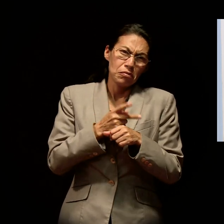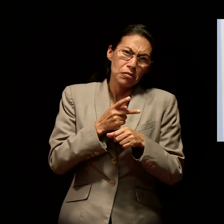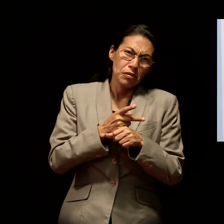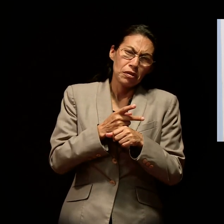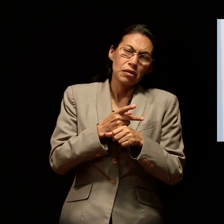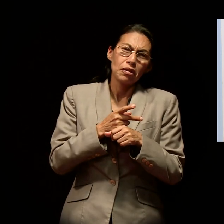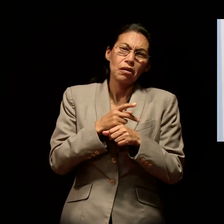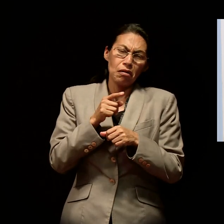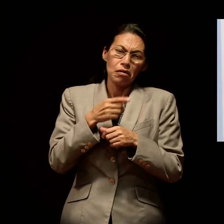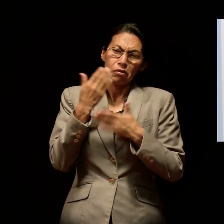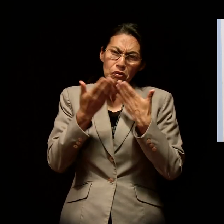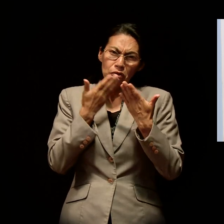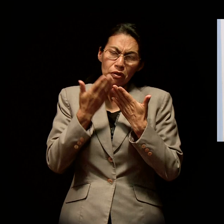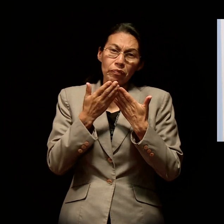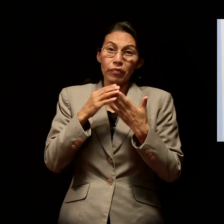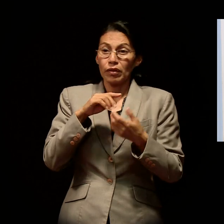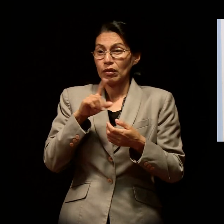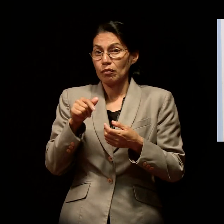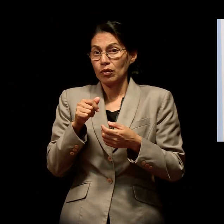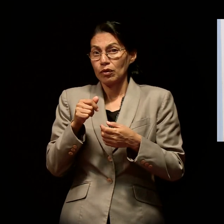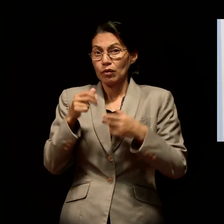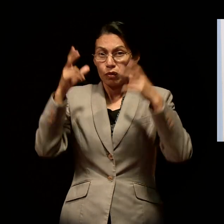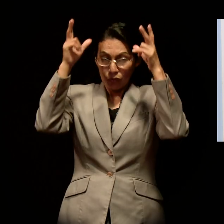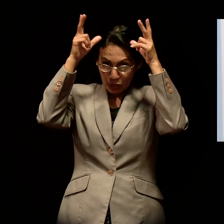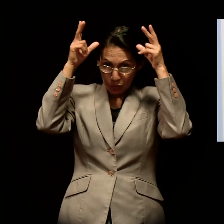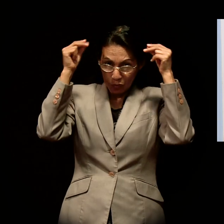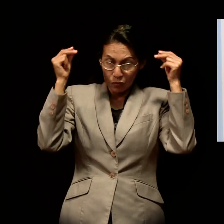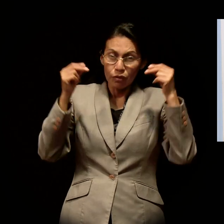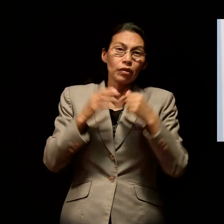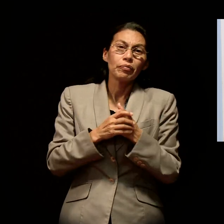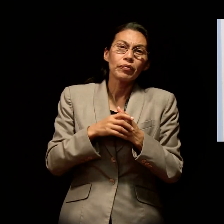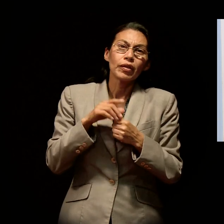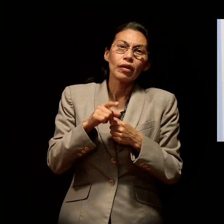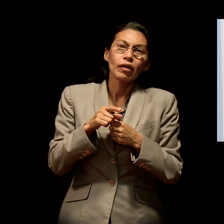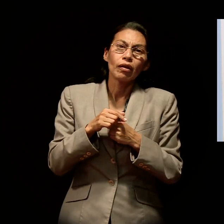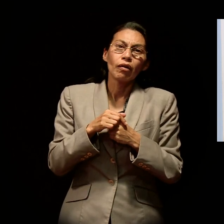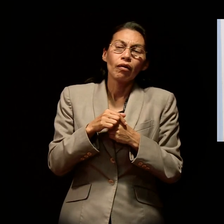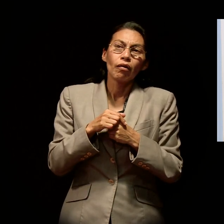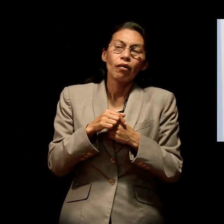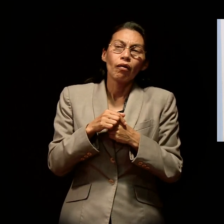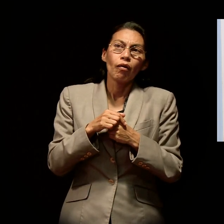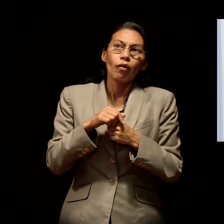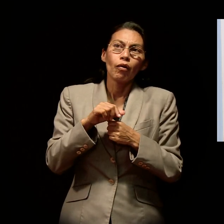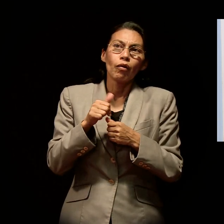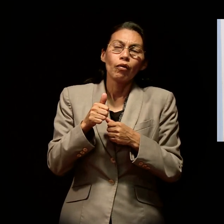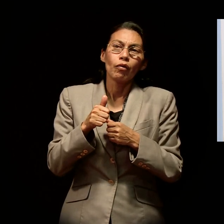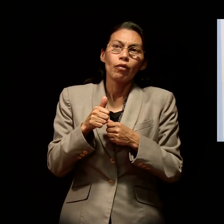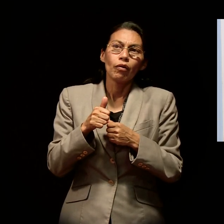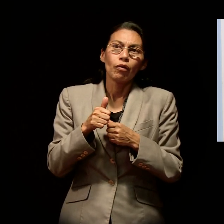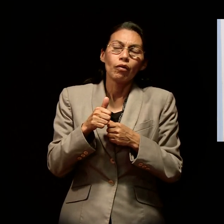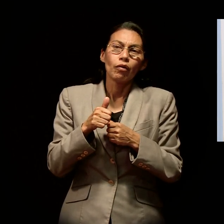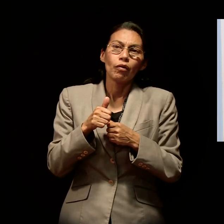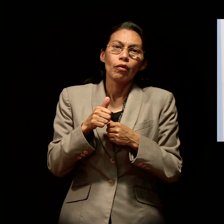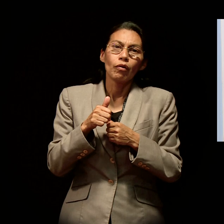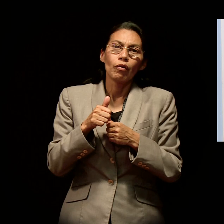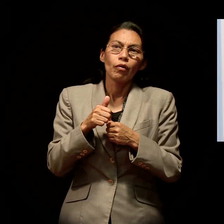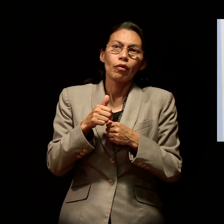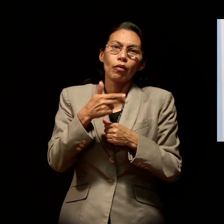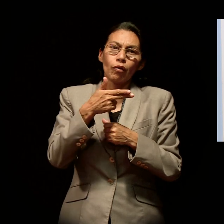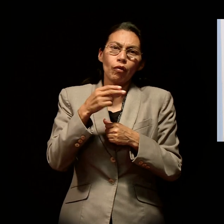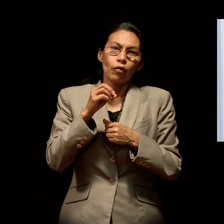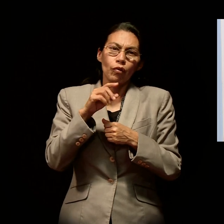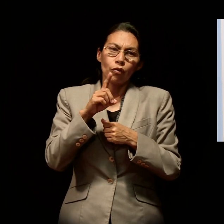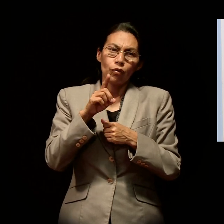secundaria y preparatoria la hice en Honduras en el centro educacional adventista y mi escuela de